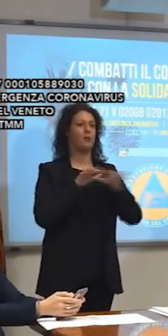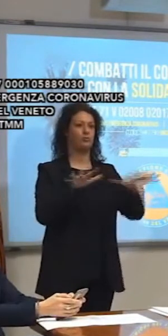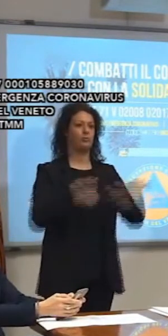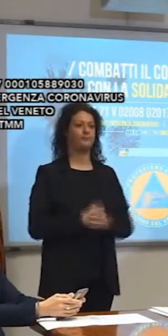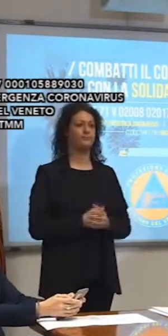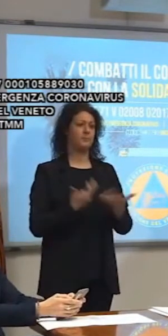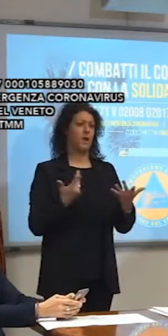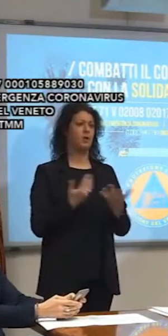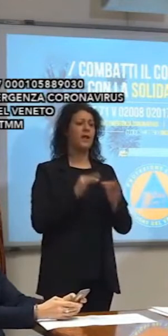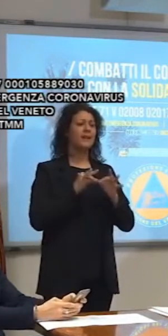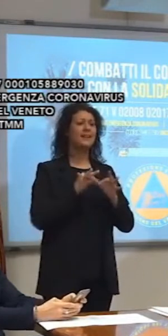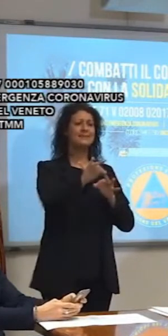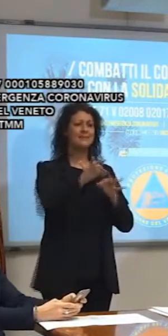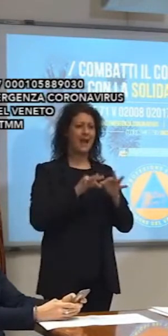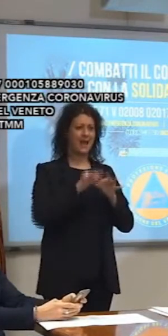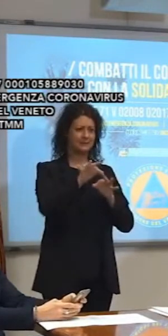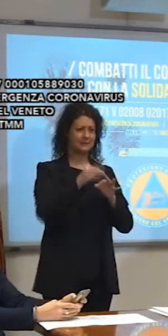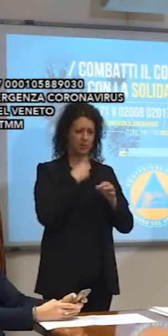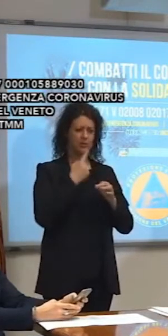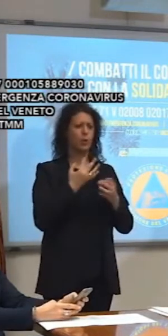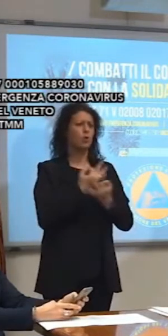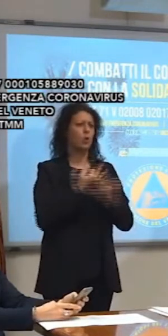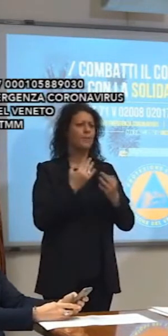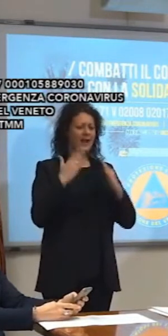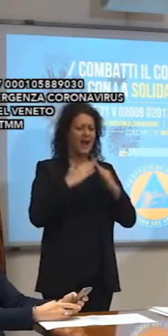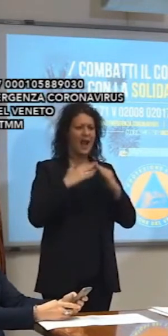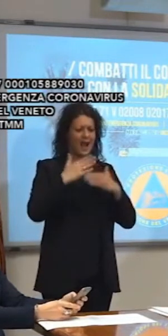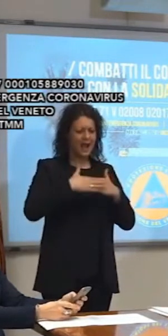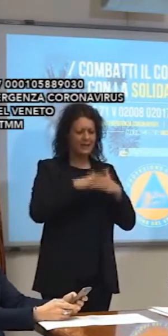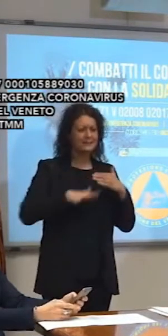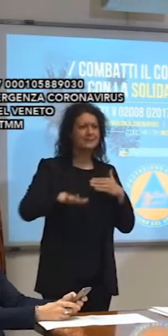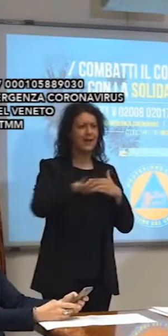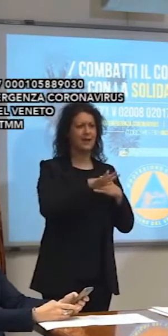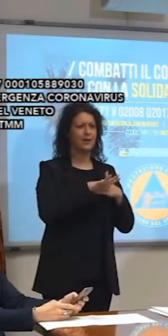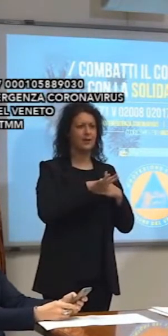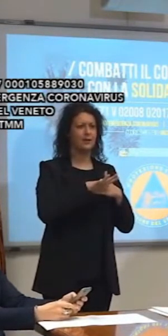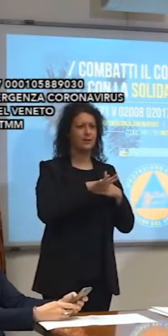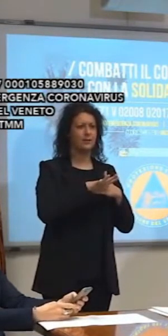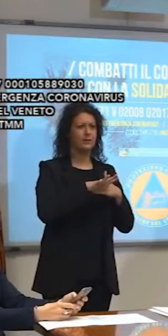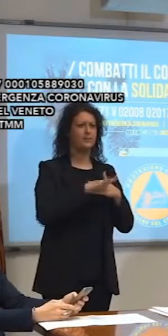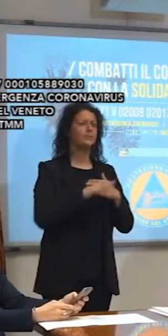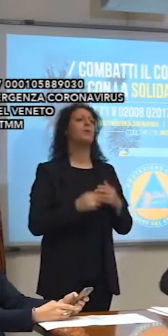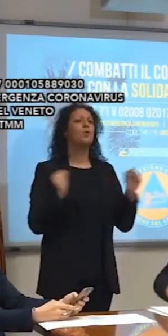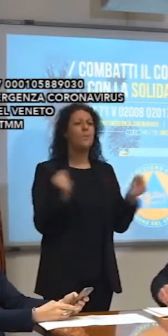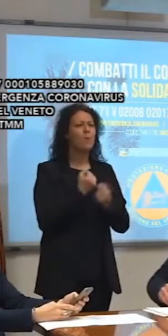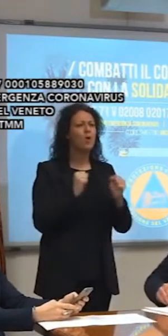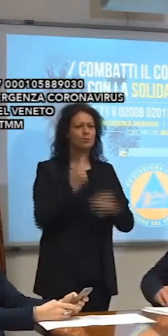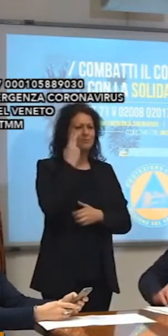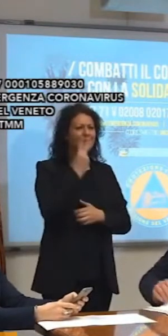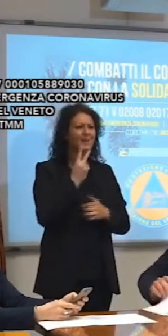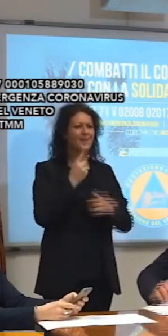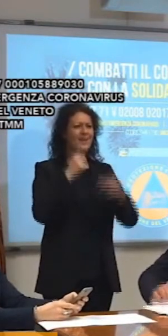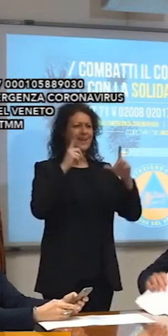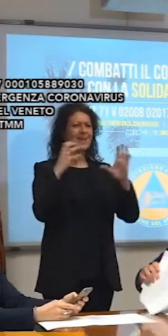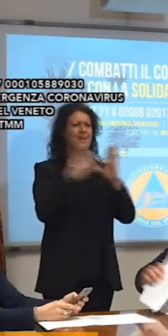è logico che è molto prossima all'abitazione. Io non posso vedere immagini che mi mandano e mi